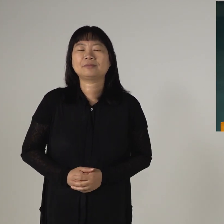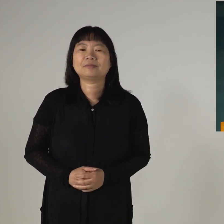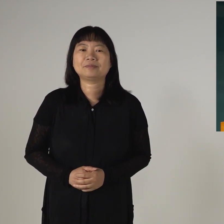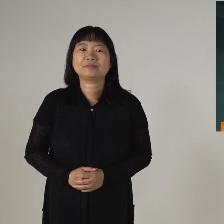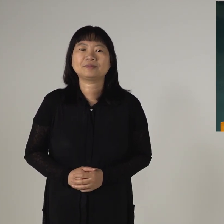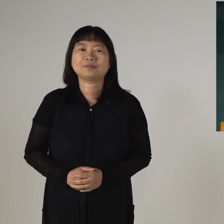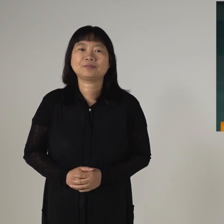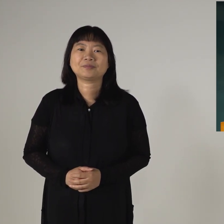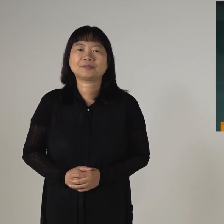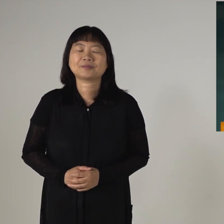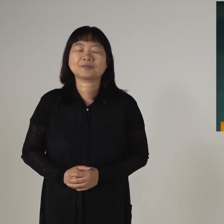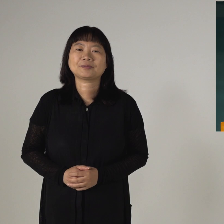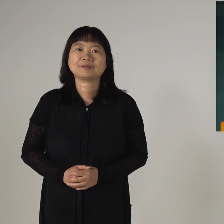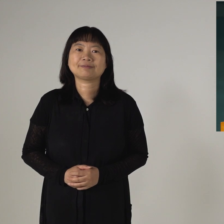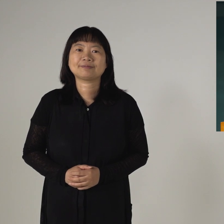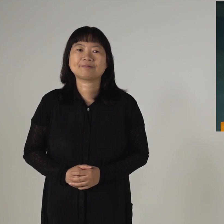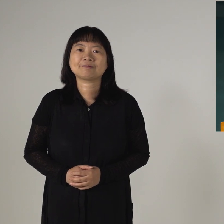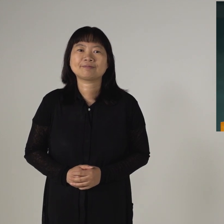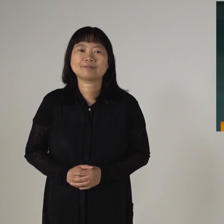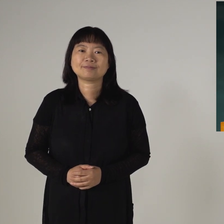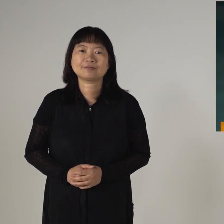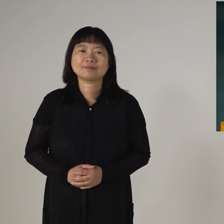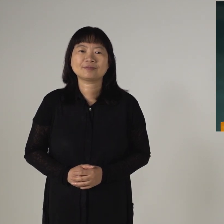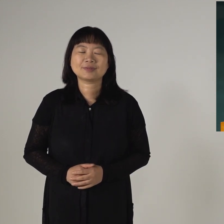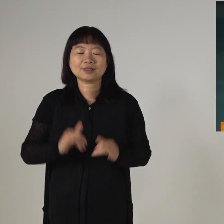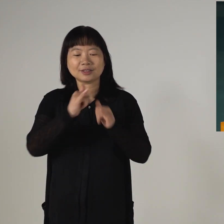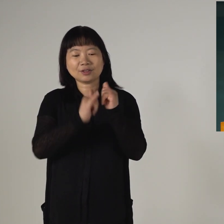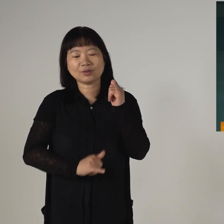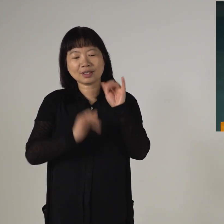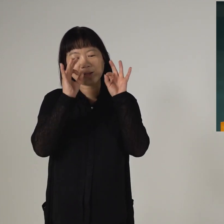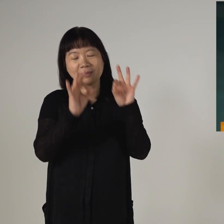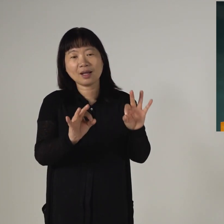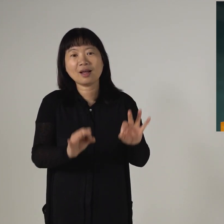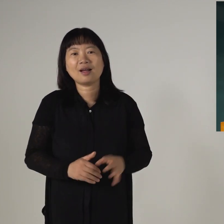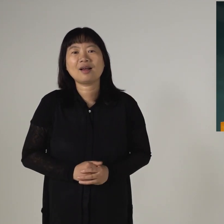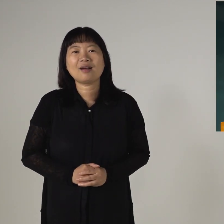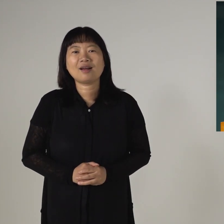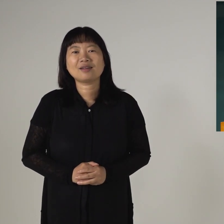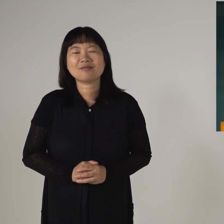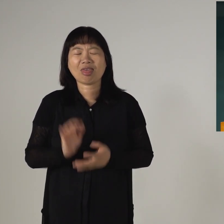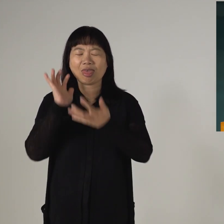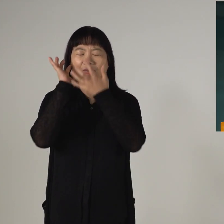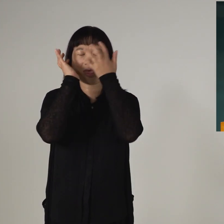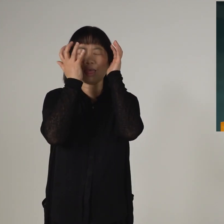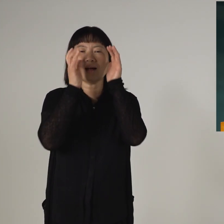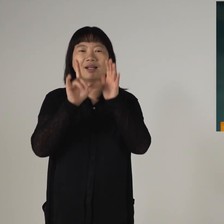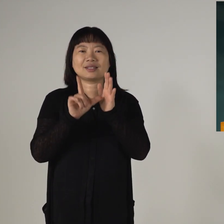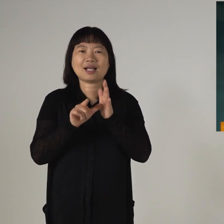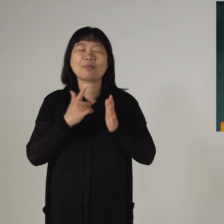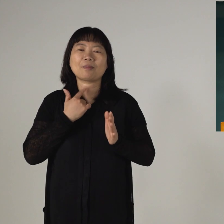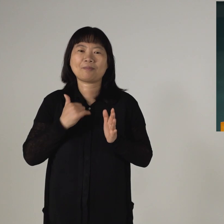치렀고 참 돌아보니까 혼란한 시간을 보냈습니다.